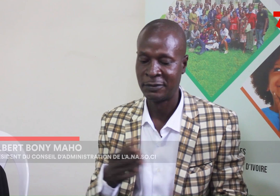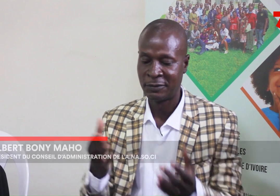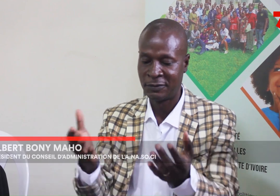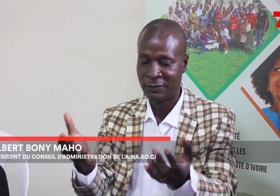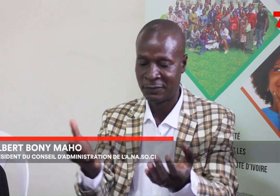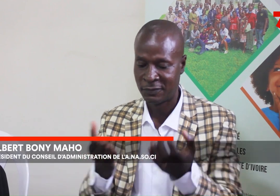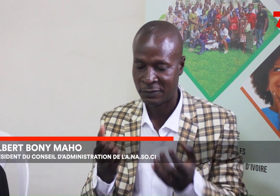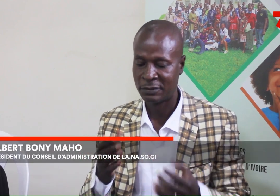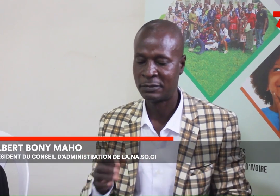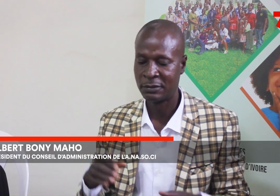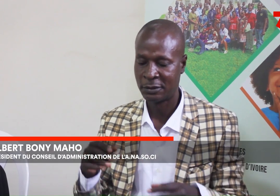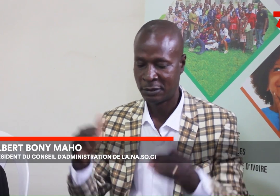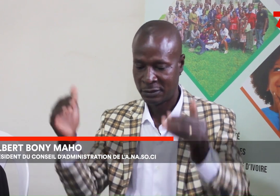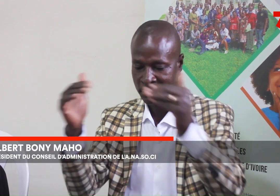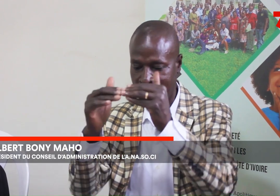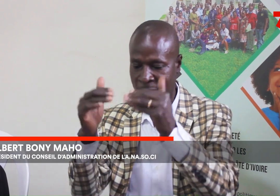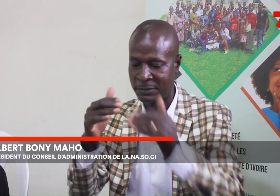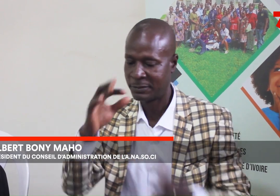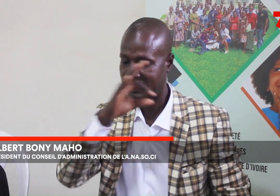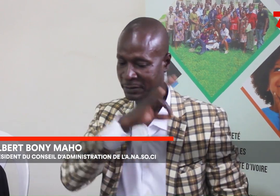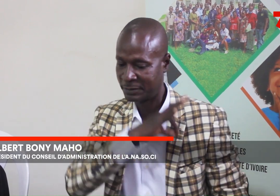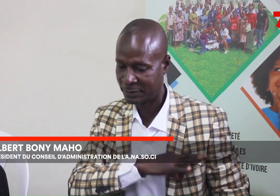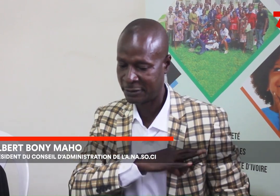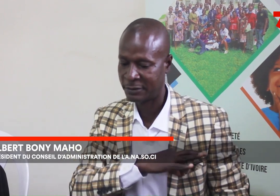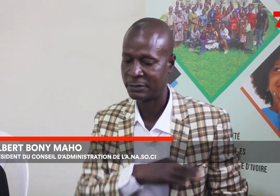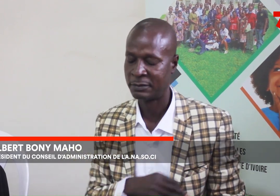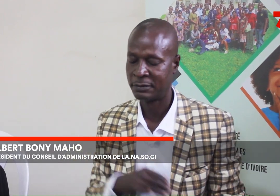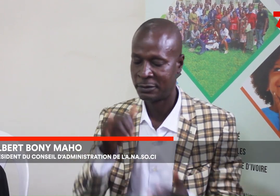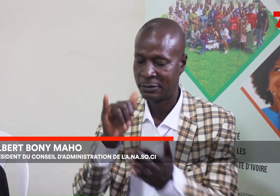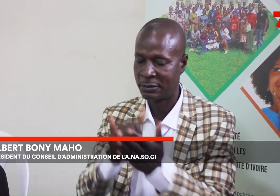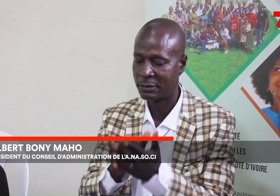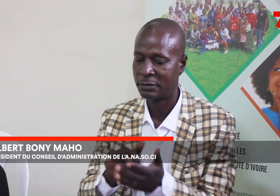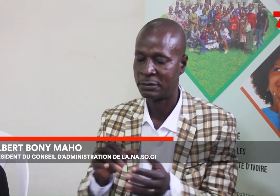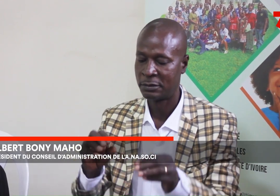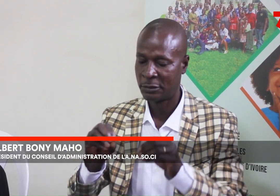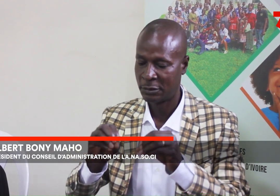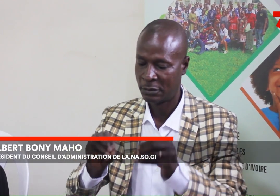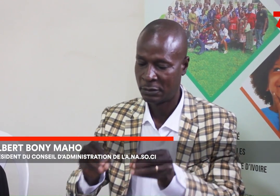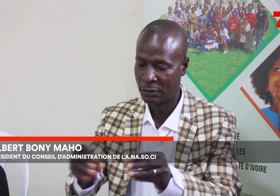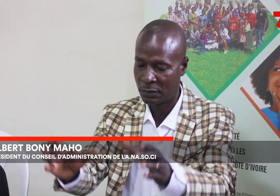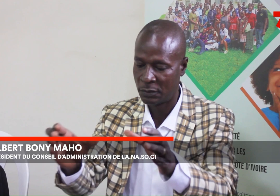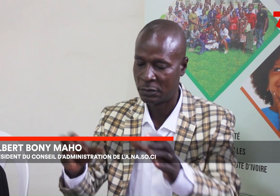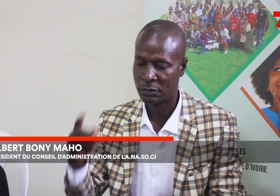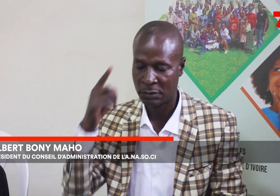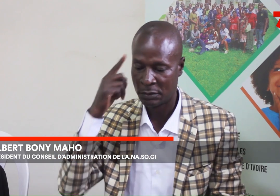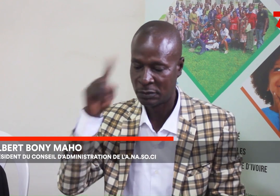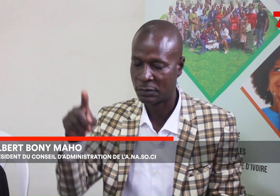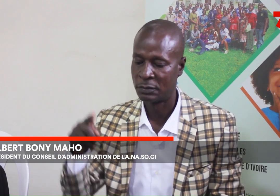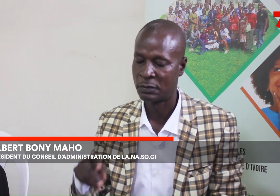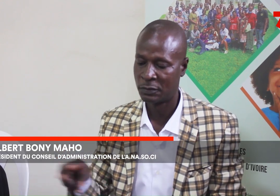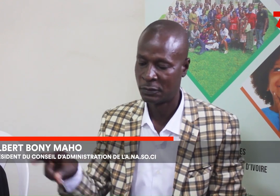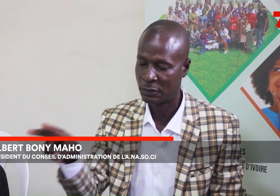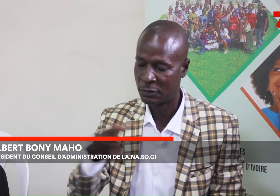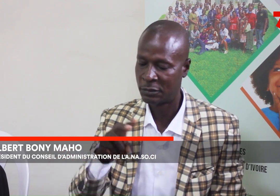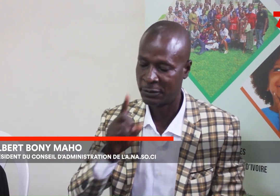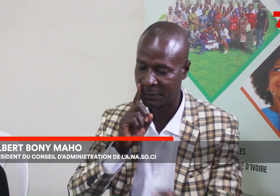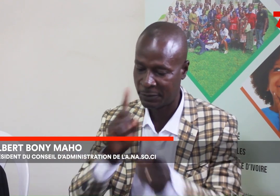Nous voulons également profiter de cette occasion